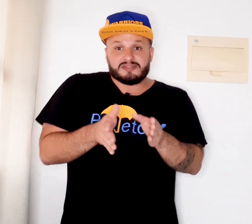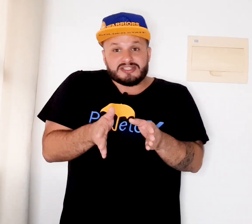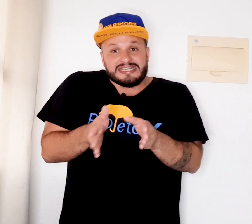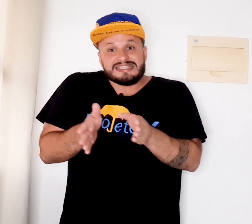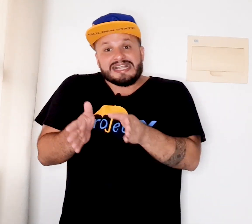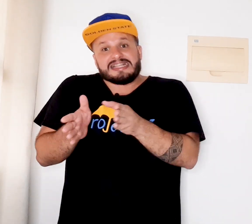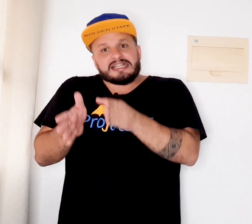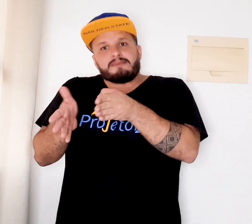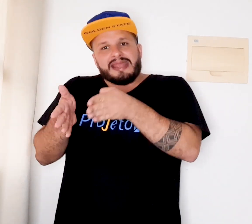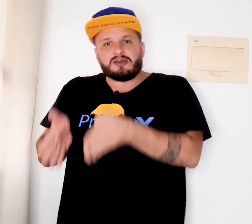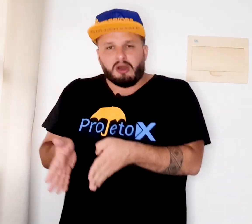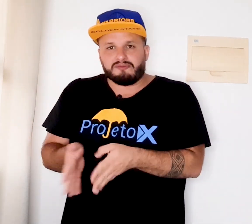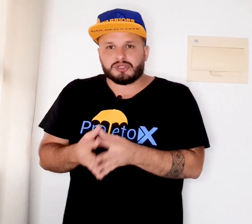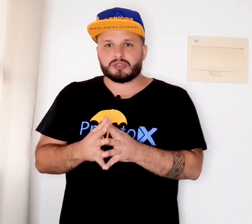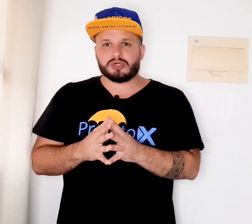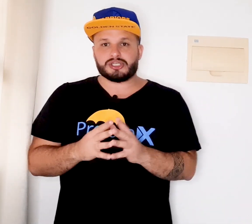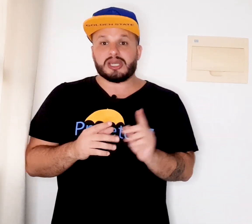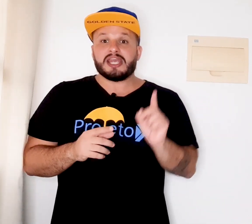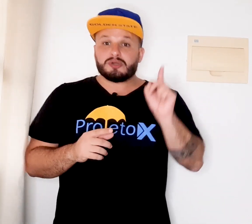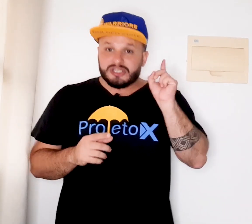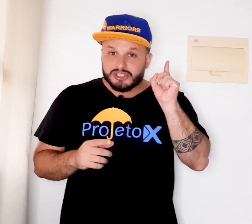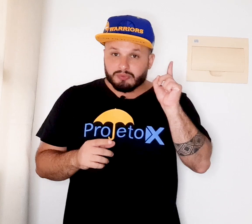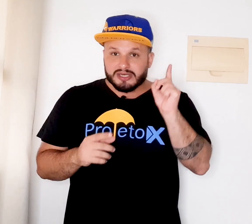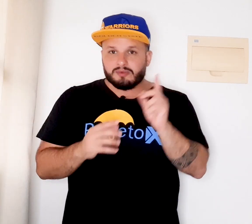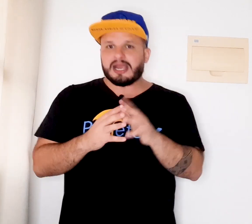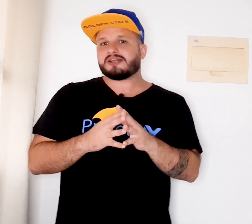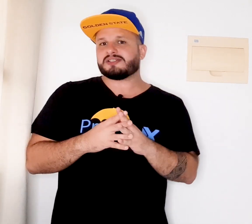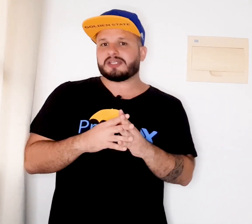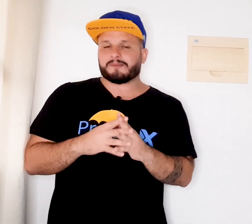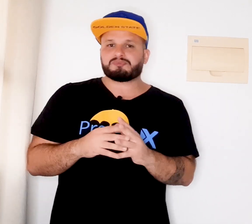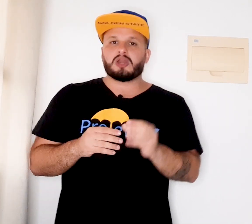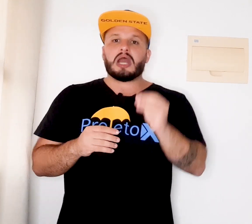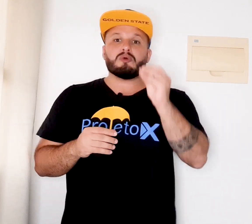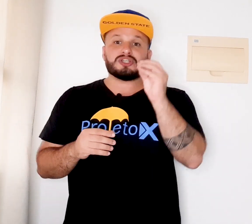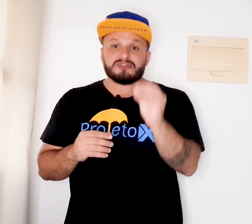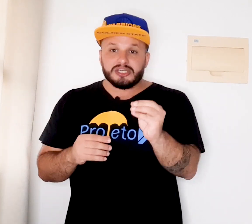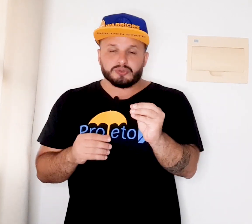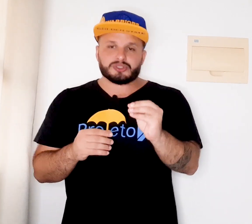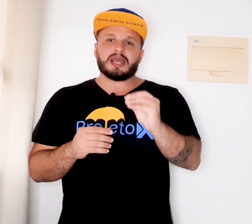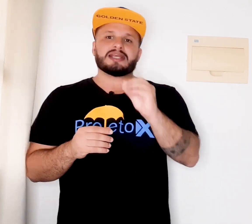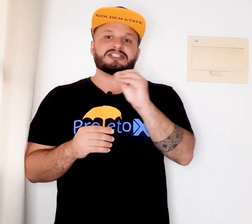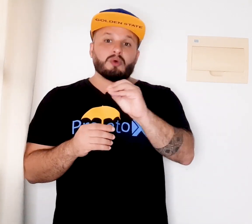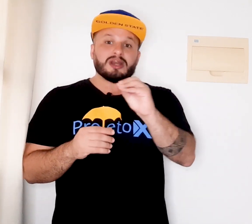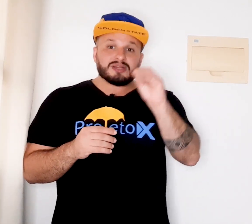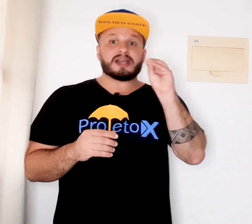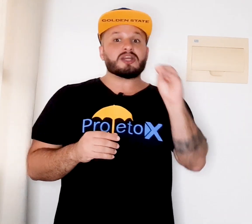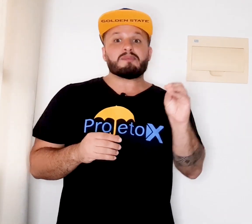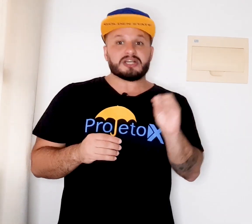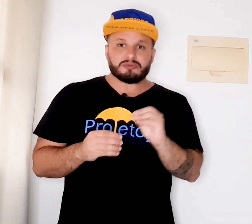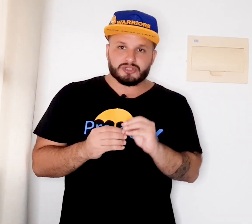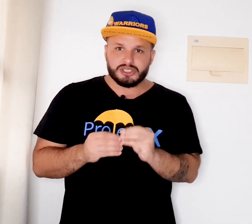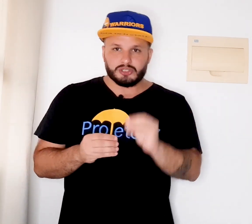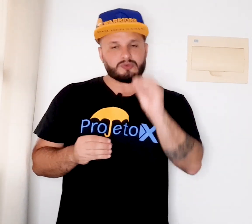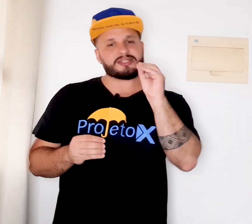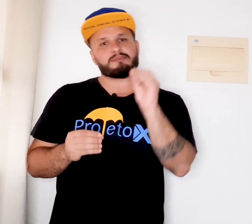você quiser entender melhor o vídeo de hoje, eu te indico aqui no cardzinho os vídeos que estão rolando aqui no Projeto X com o Zé